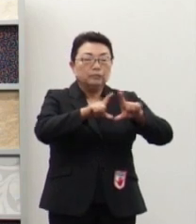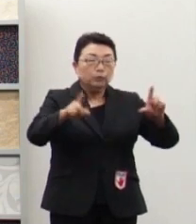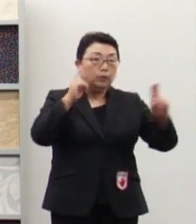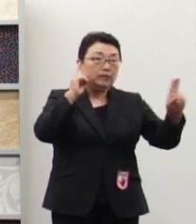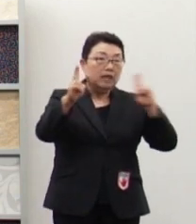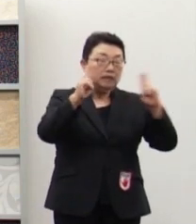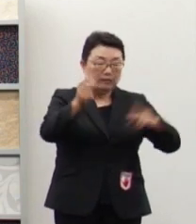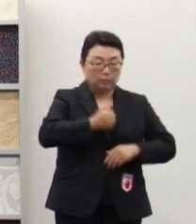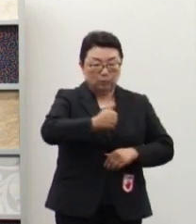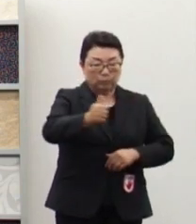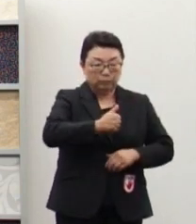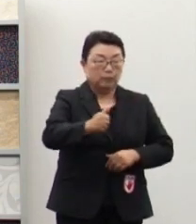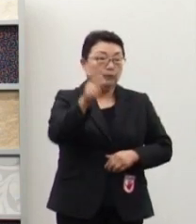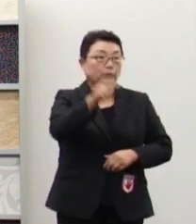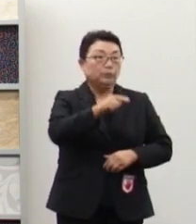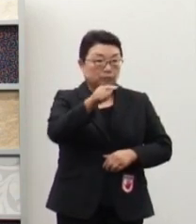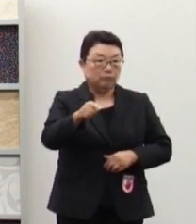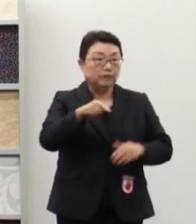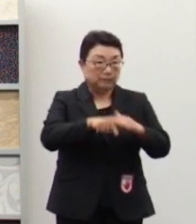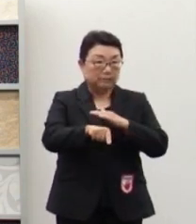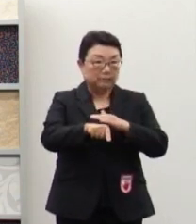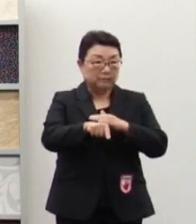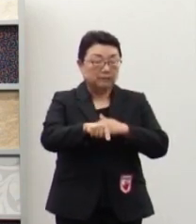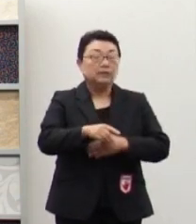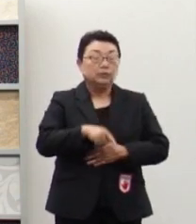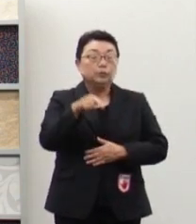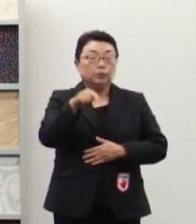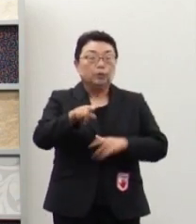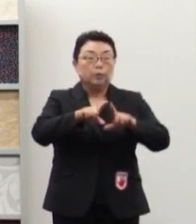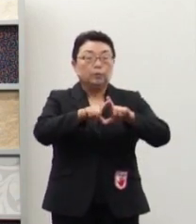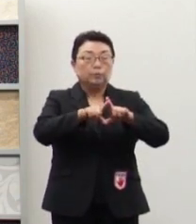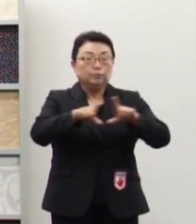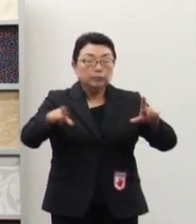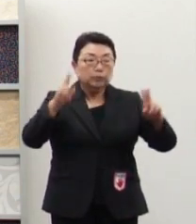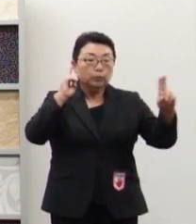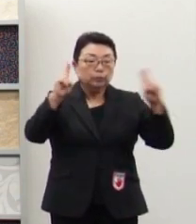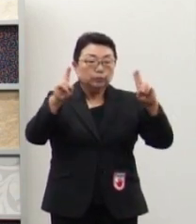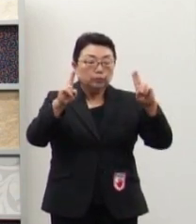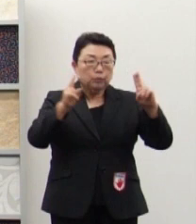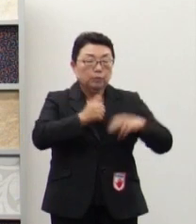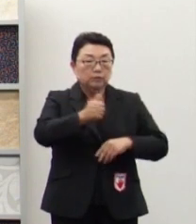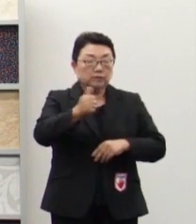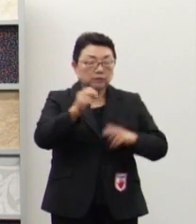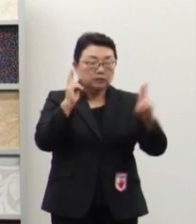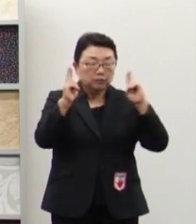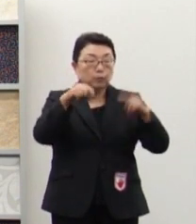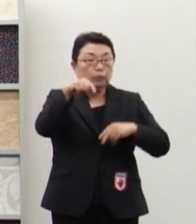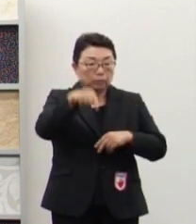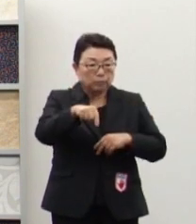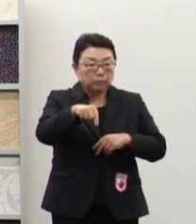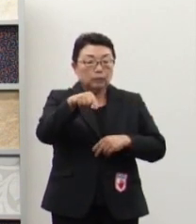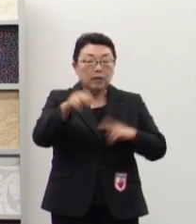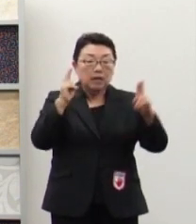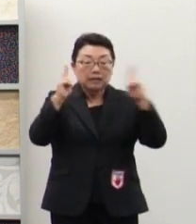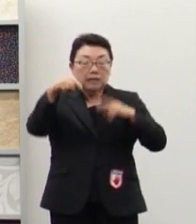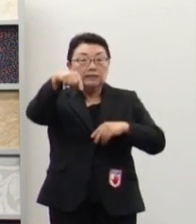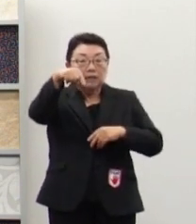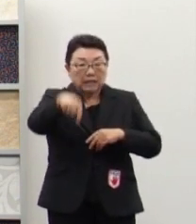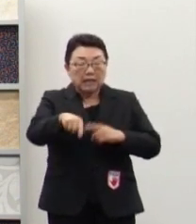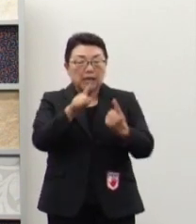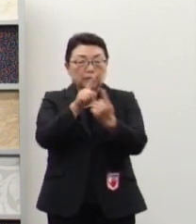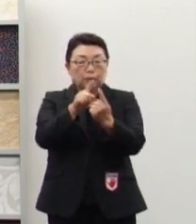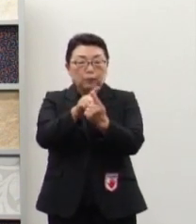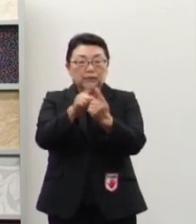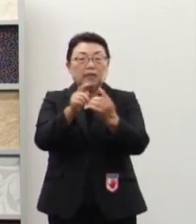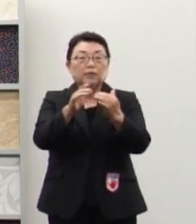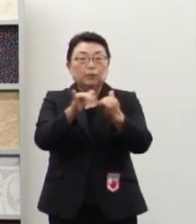のお勤めの方だと思うんですけれども、この一般の事業所にお勤めの方というのは、すでに事業所の方で濃厚接触者の